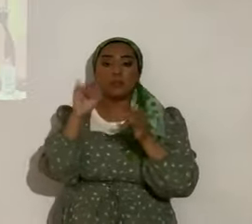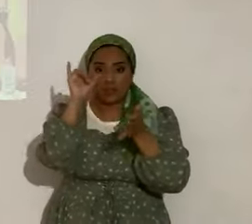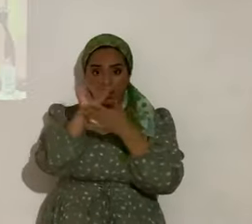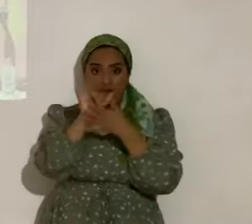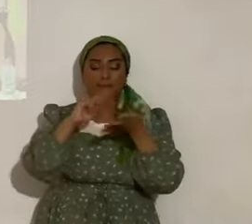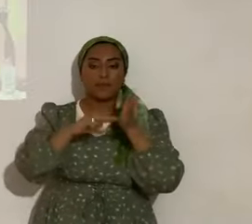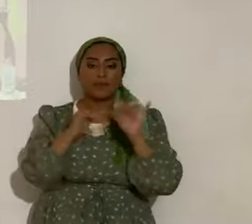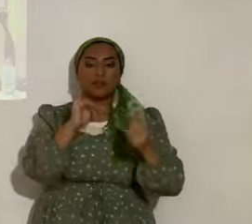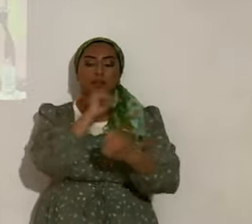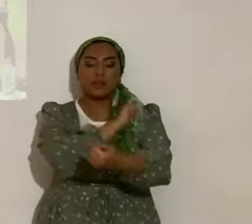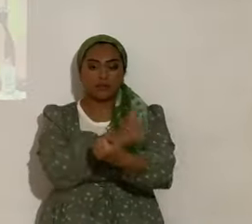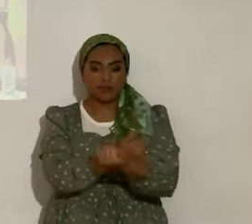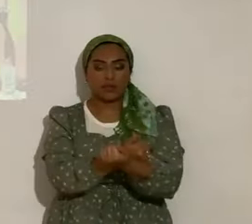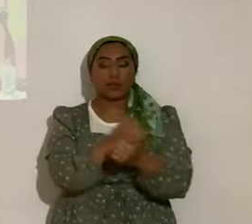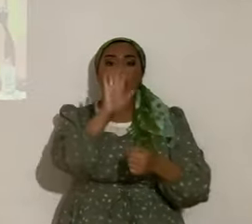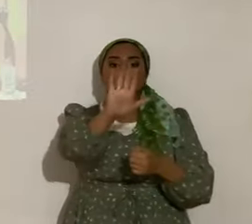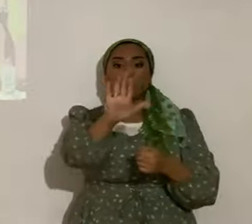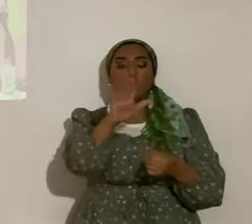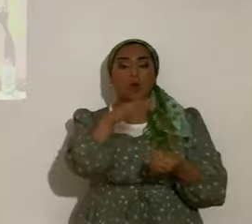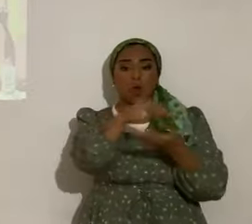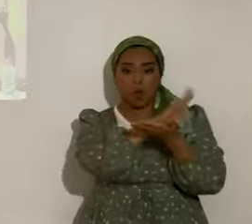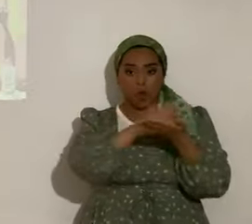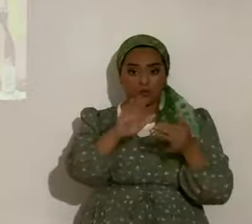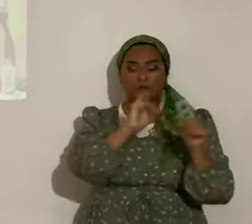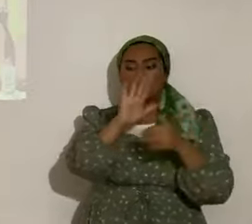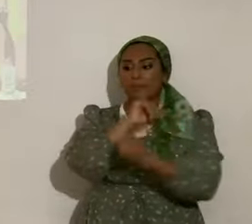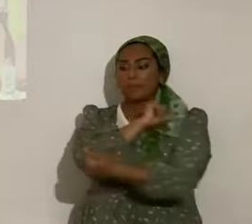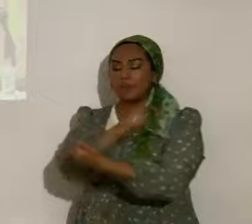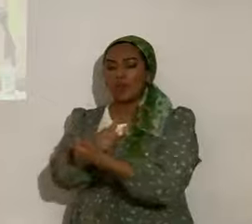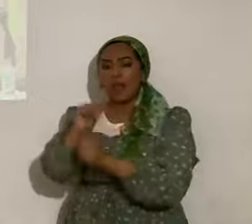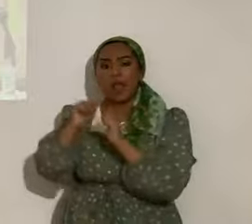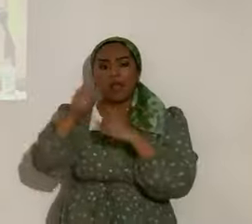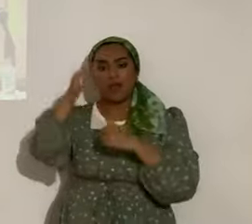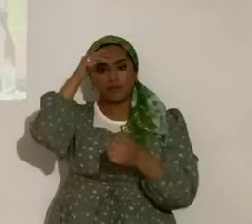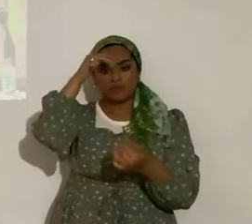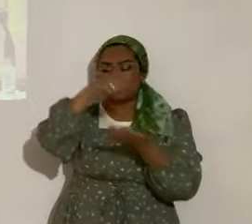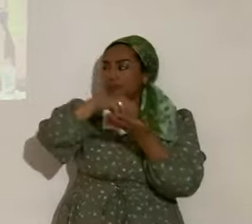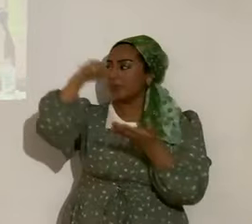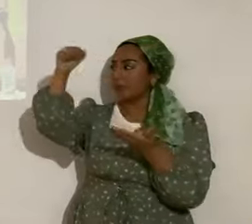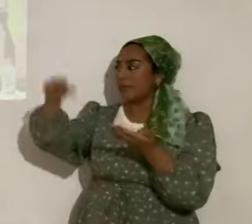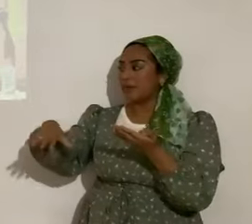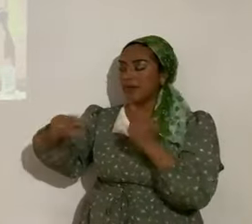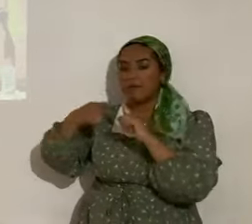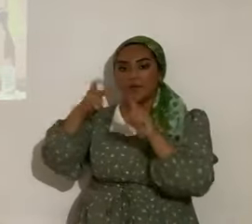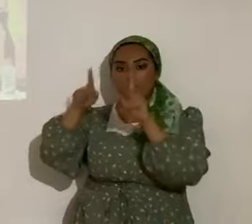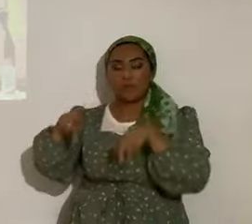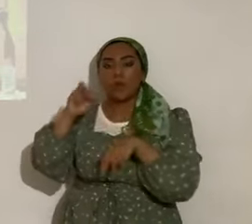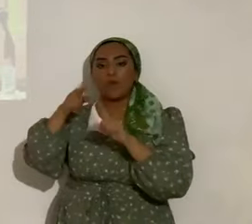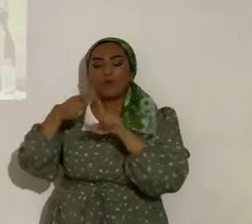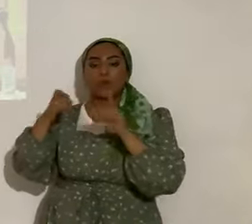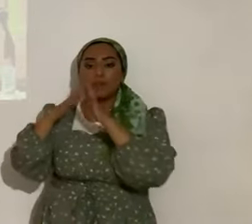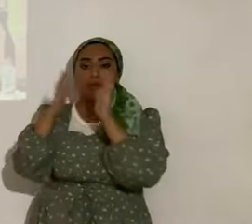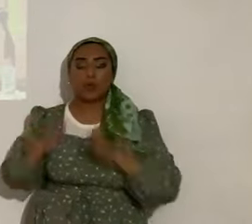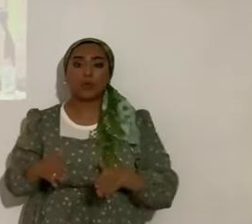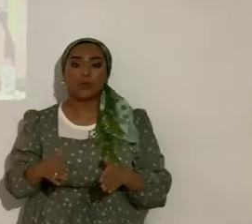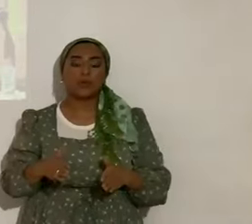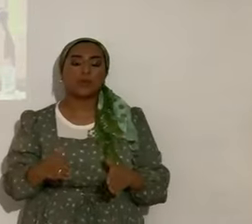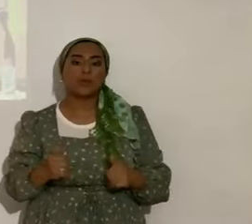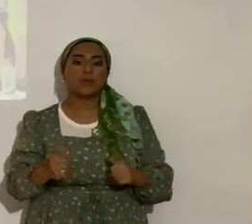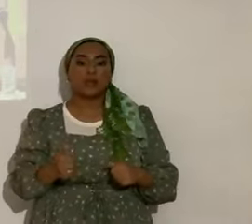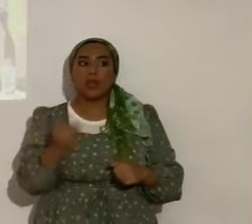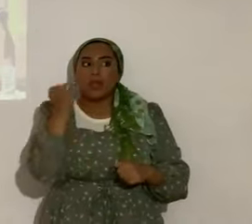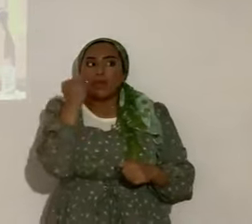según sea tu santidad, es tu autoridad. Como echas fuera demonios de una persona o de un hogar, etcétera, etcétera,